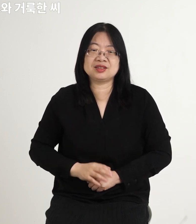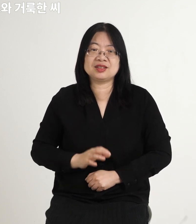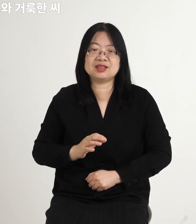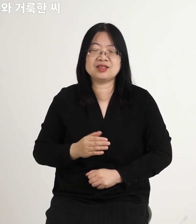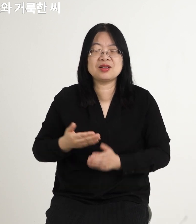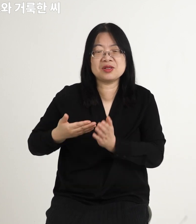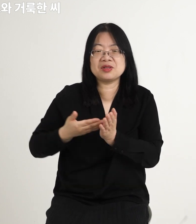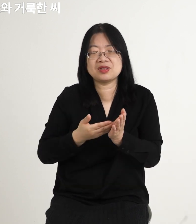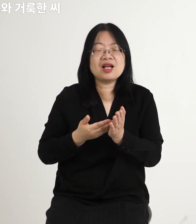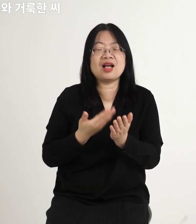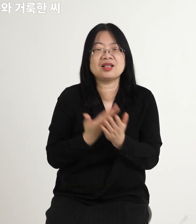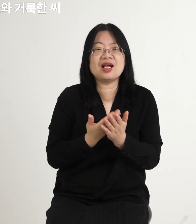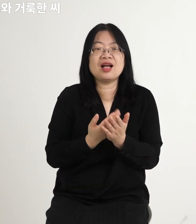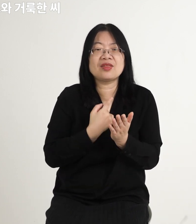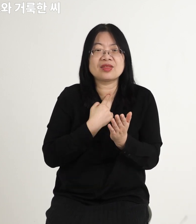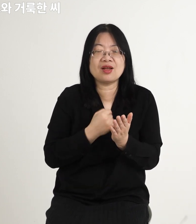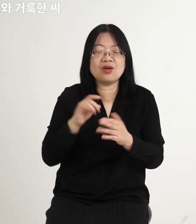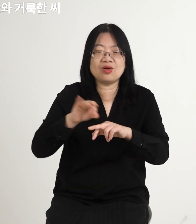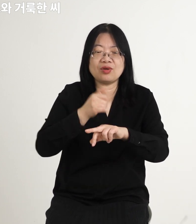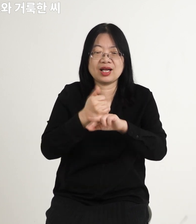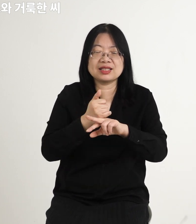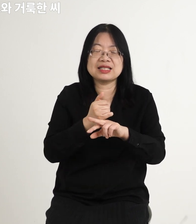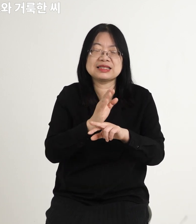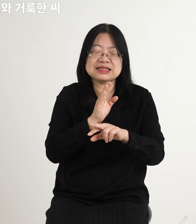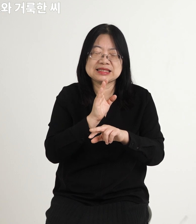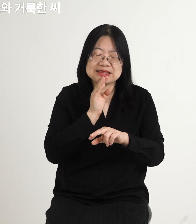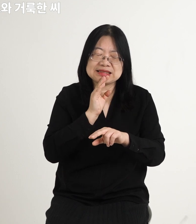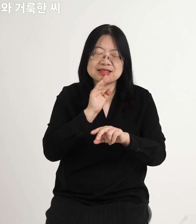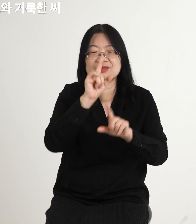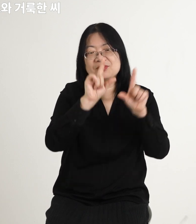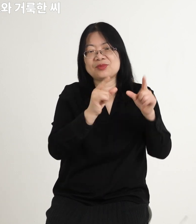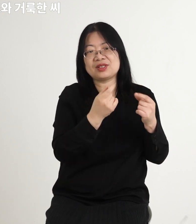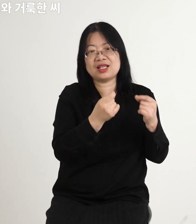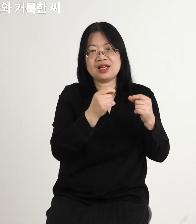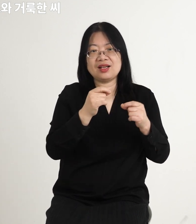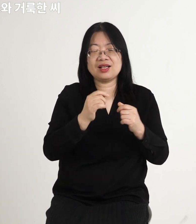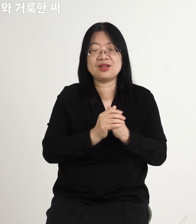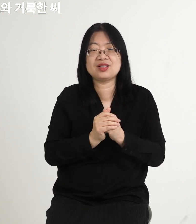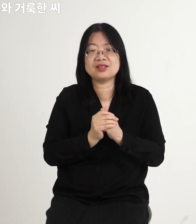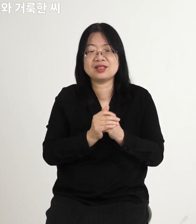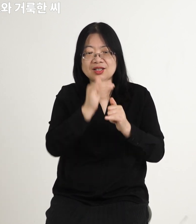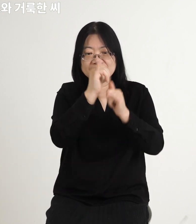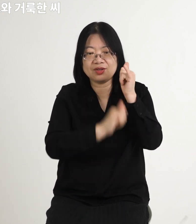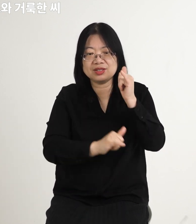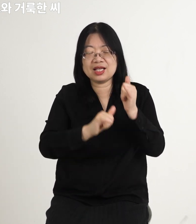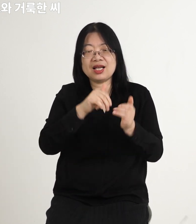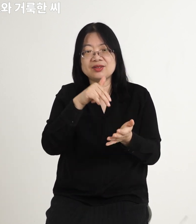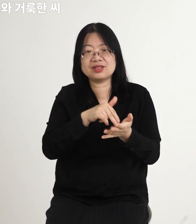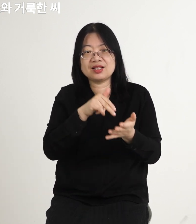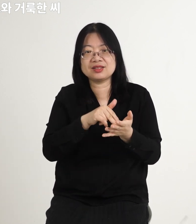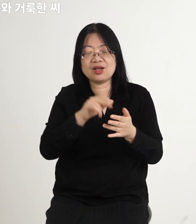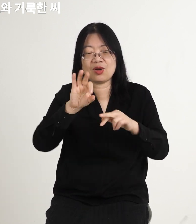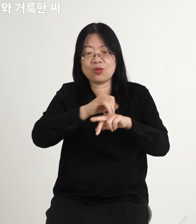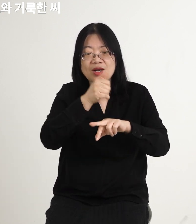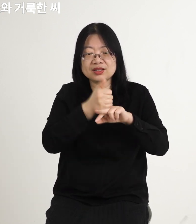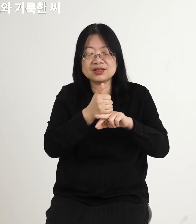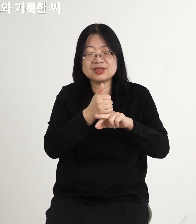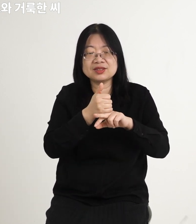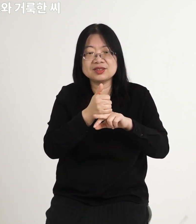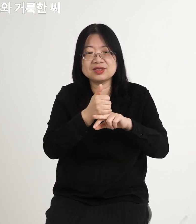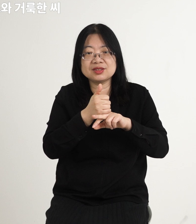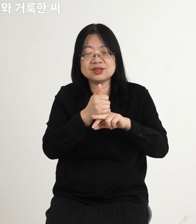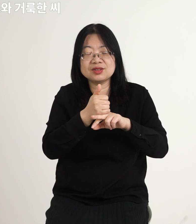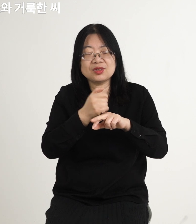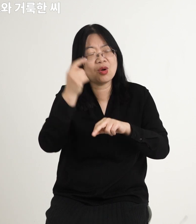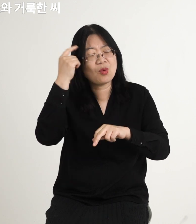요구했던 왕들의 실상이에요. 그러니까 이 왕들은 전부 역사의 맥락에서 무엇 위에 소개되는 거죠?